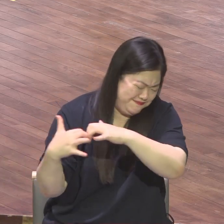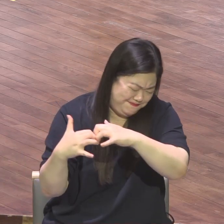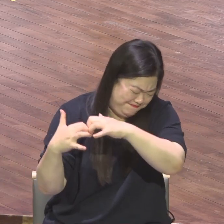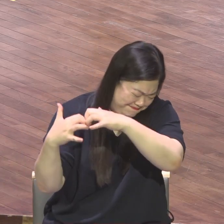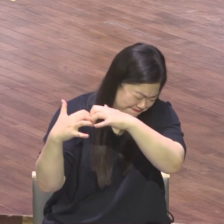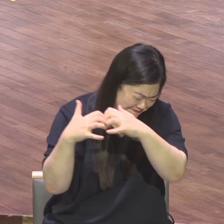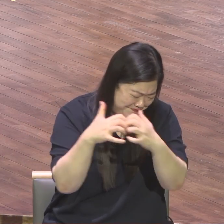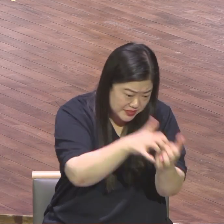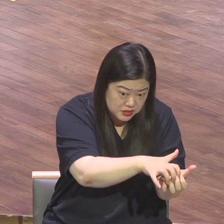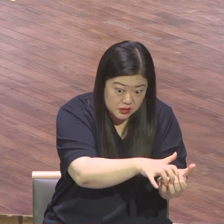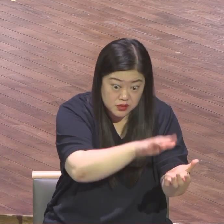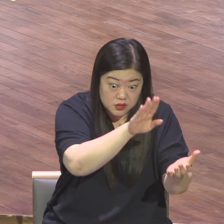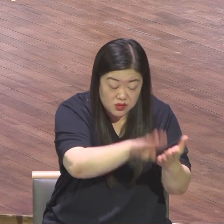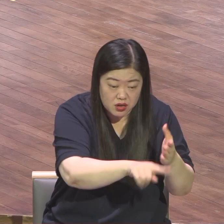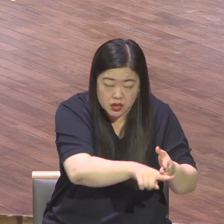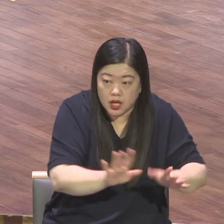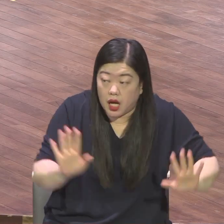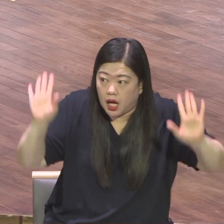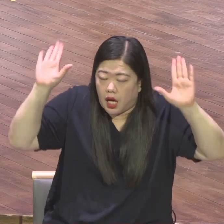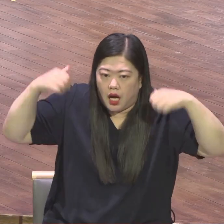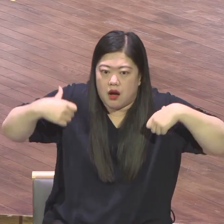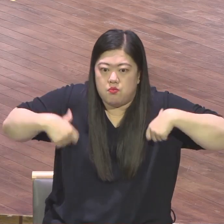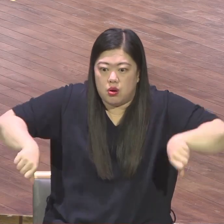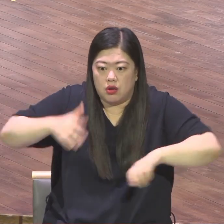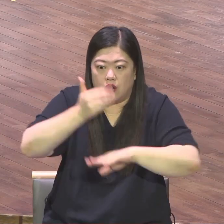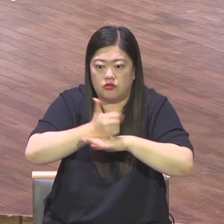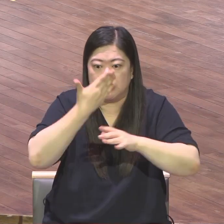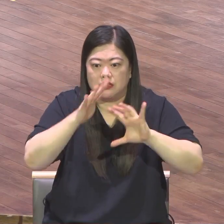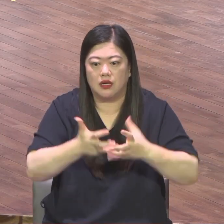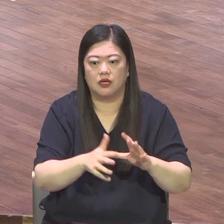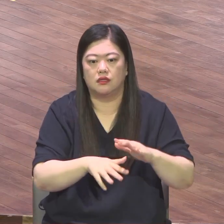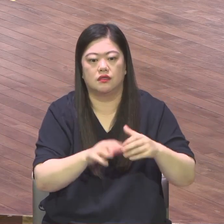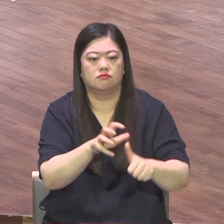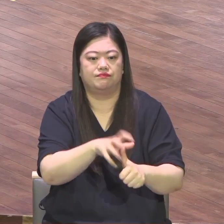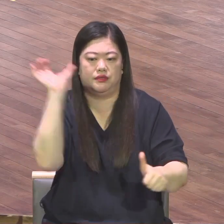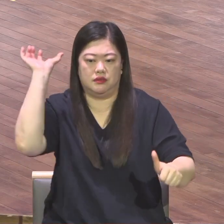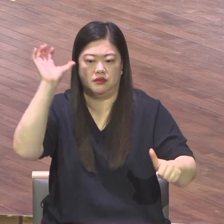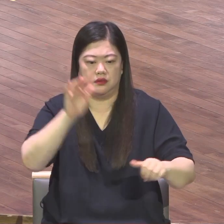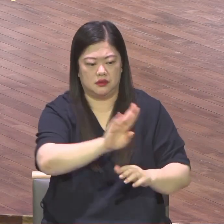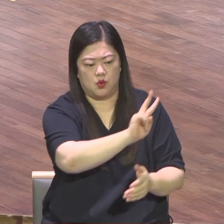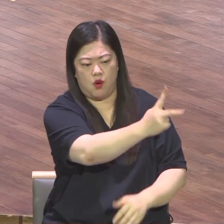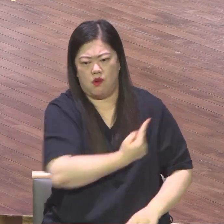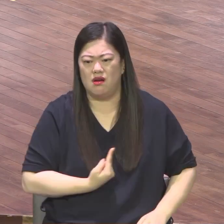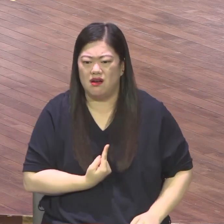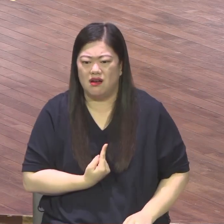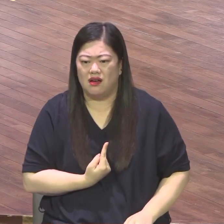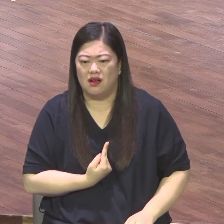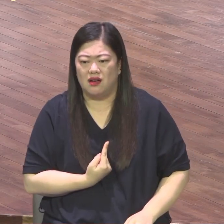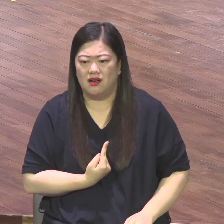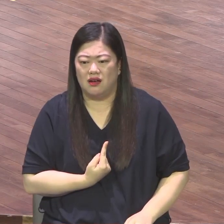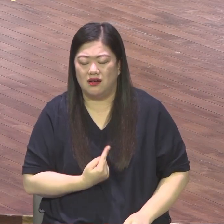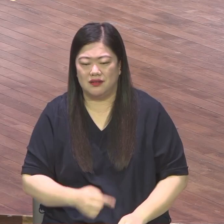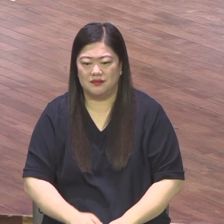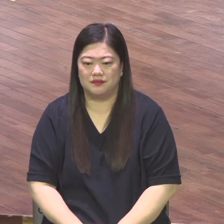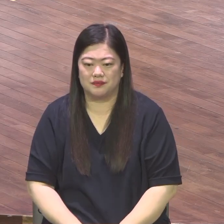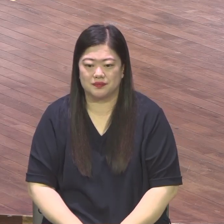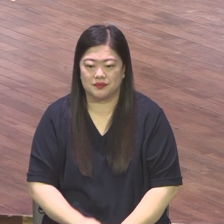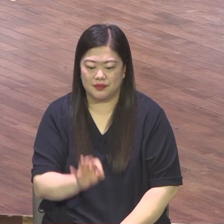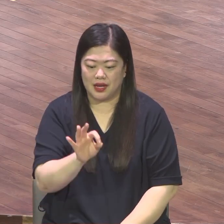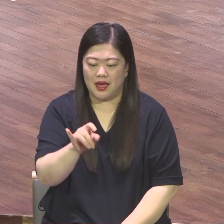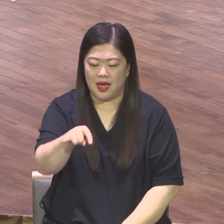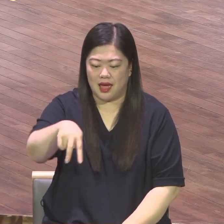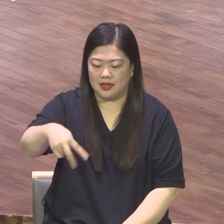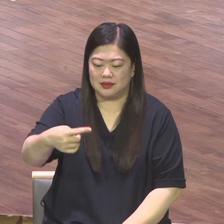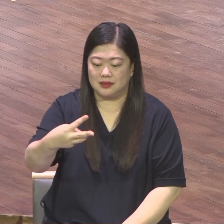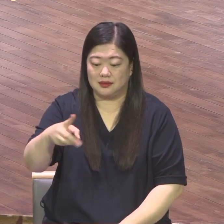고향을 돌아오게끔 하나님이 이 고레스를 통해서 하신 작업이 에스라 1장 1절에 보면 이